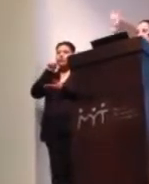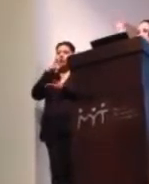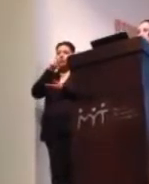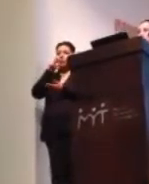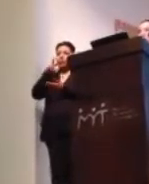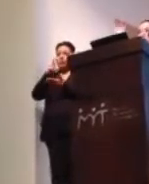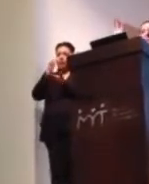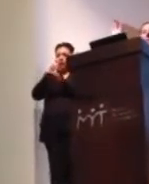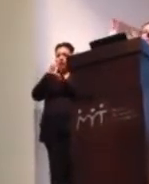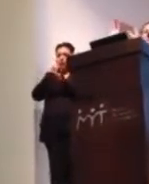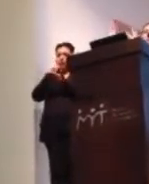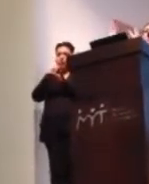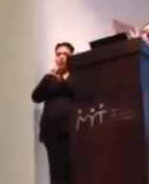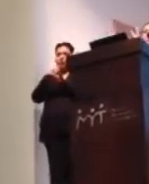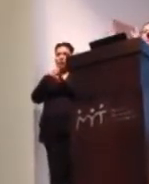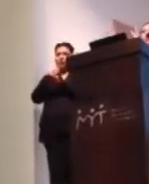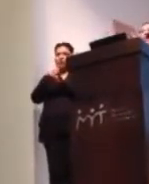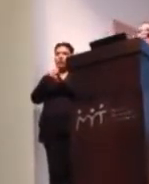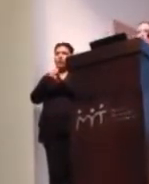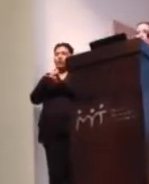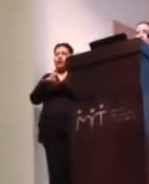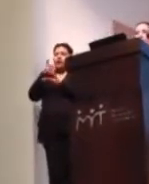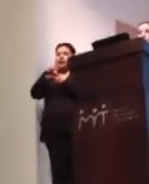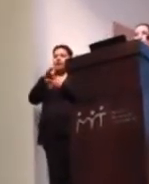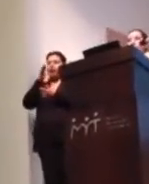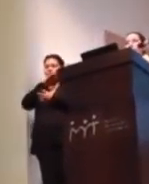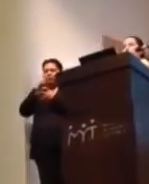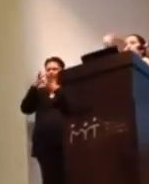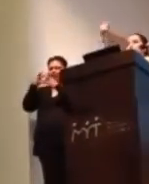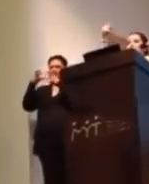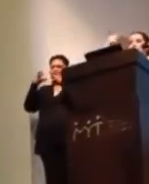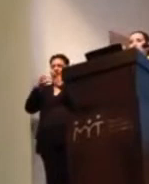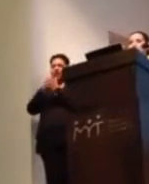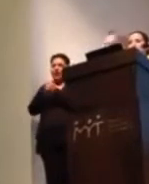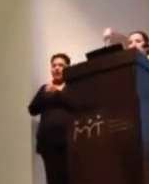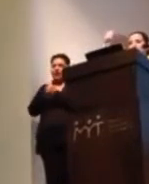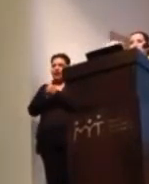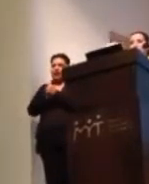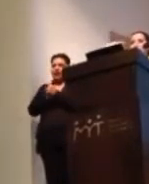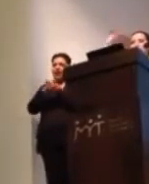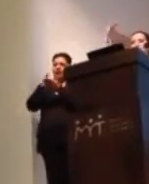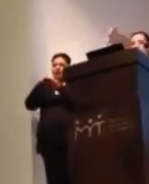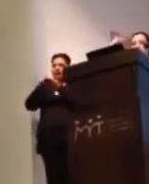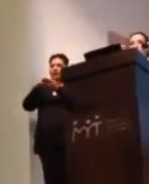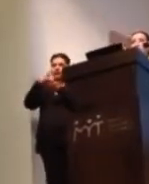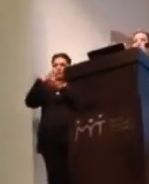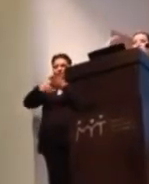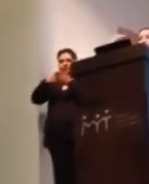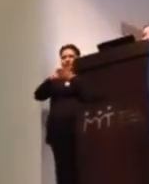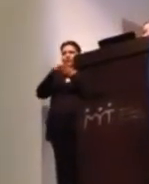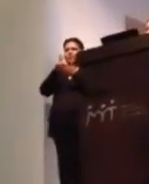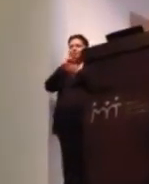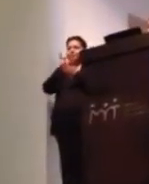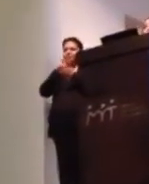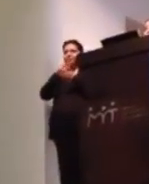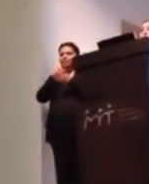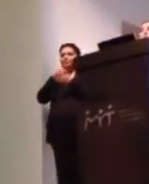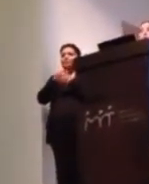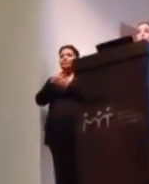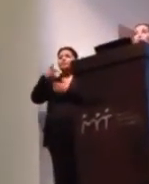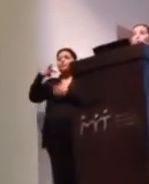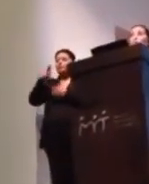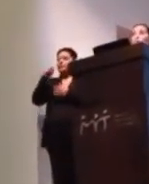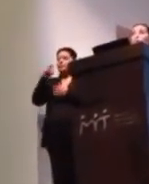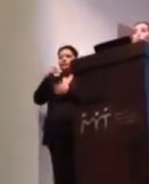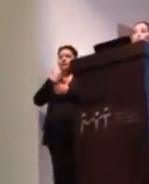el cuaderno y es totalmente así como caos. Incluso se saltan letras, renglones, etcétera, pero no es